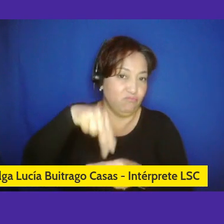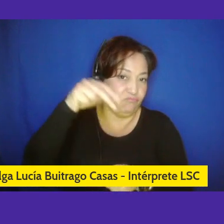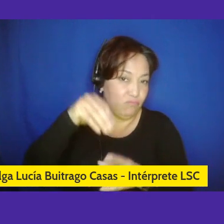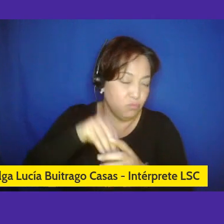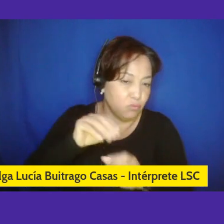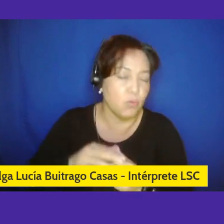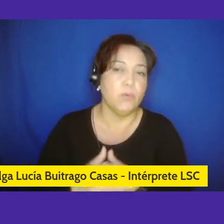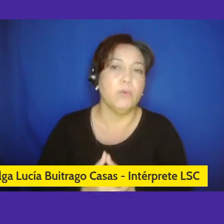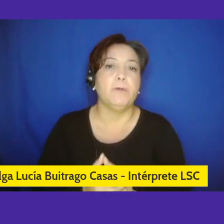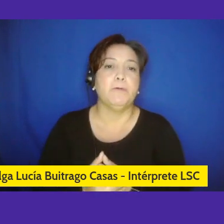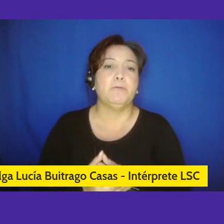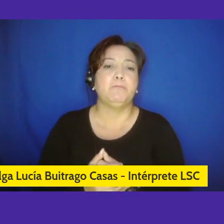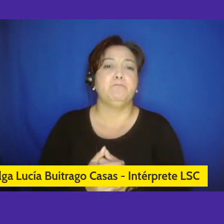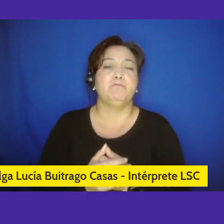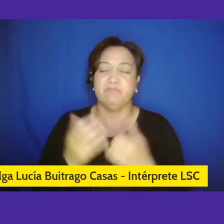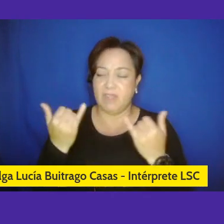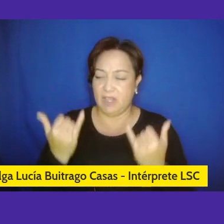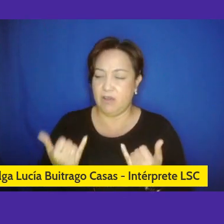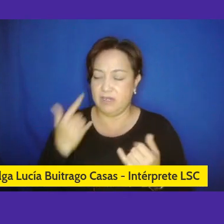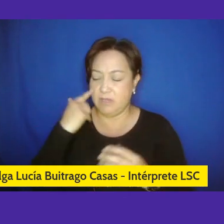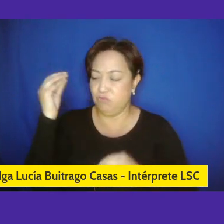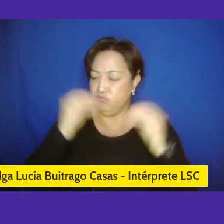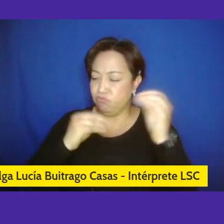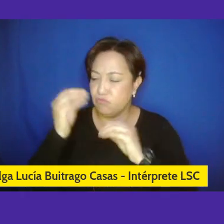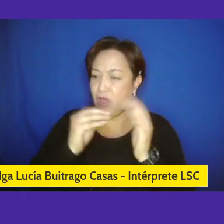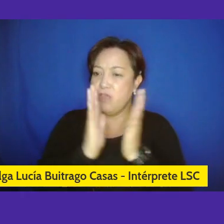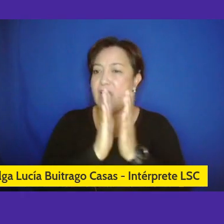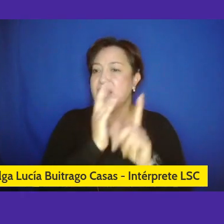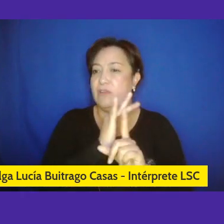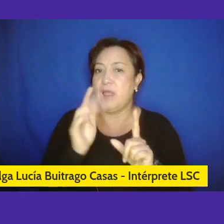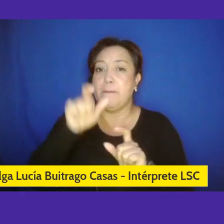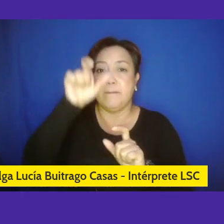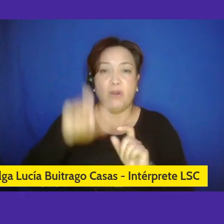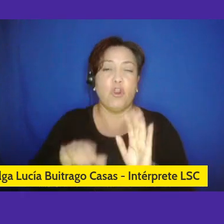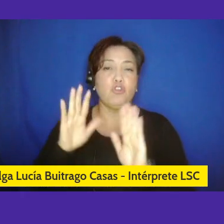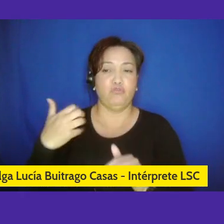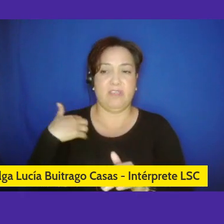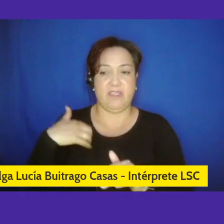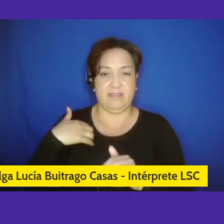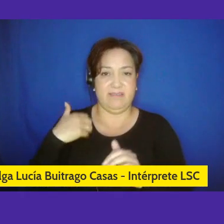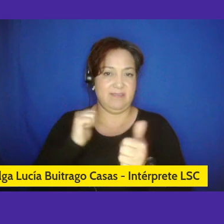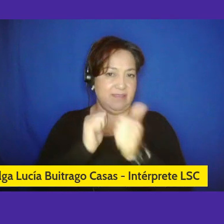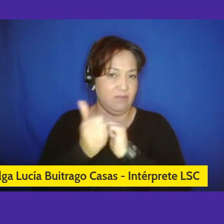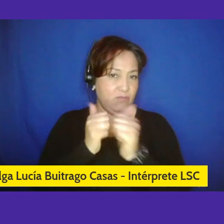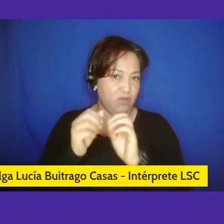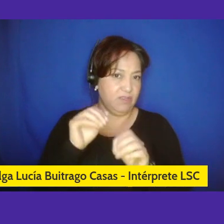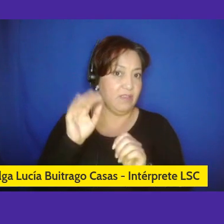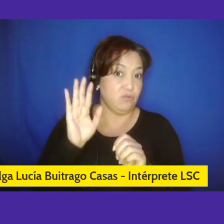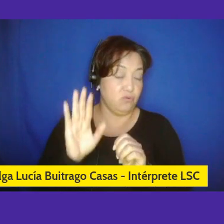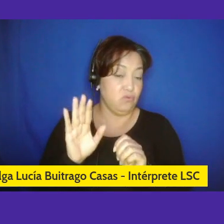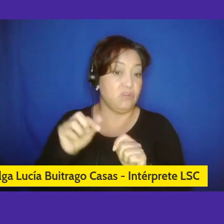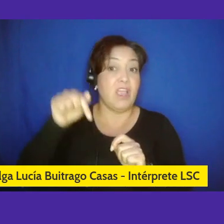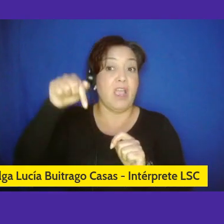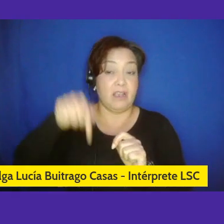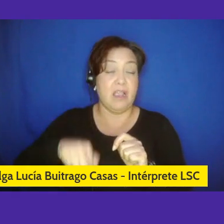estamos en desarrollo con un documental de un deportista argentino que es muy importante acá,